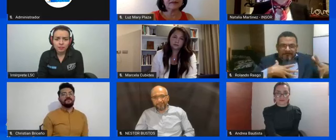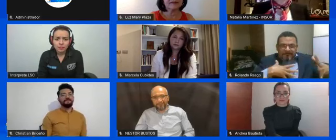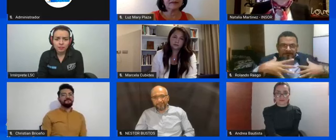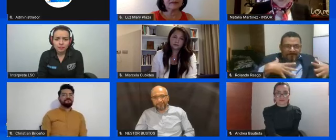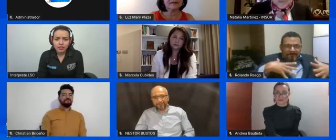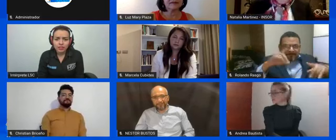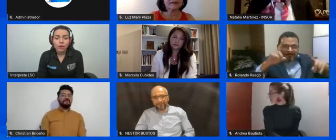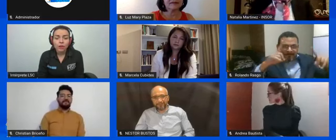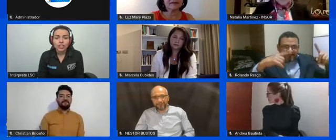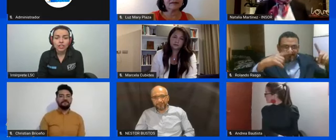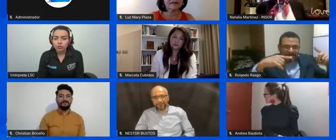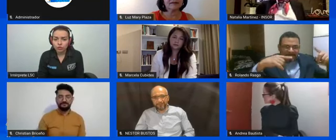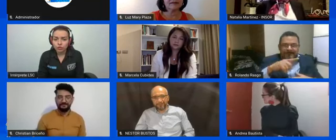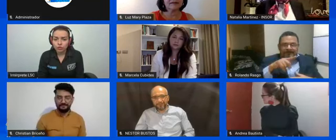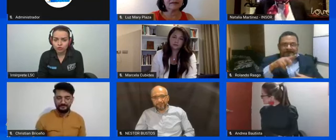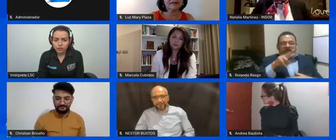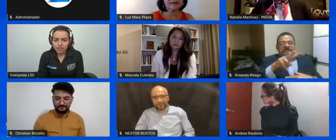aunque yo